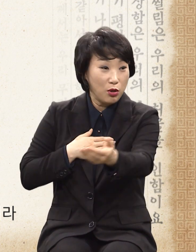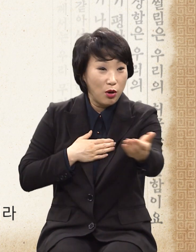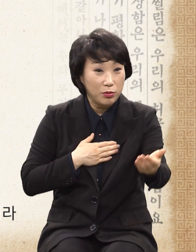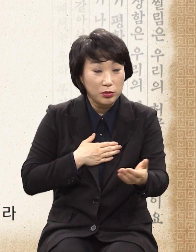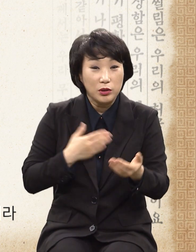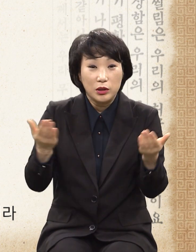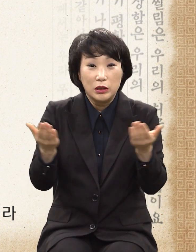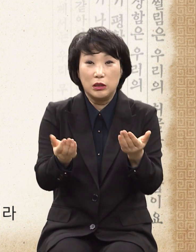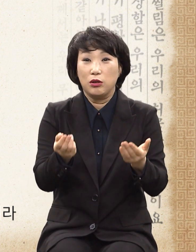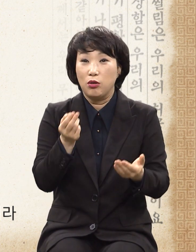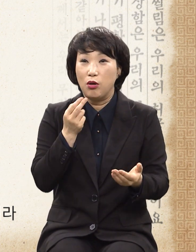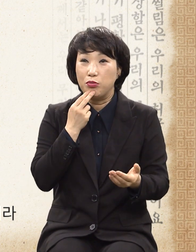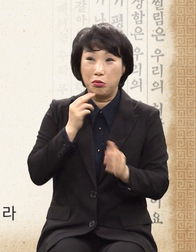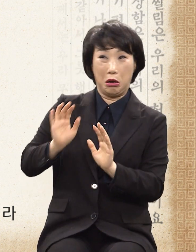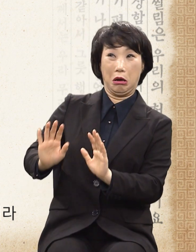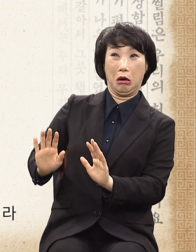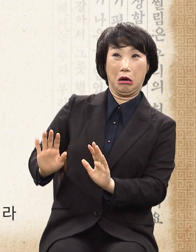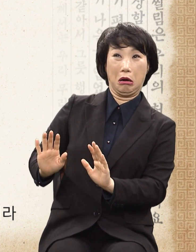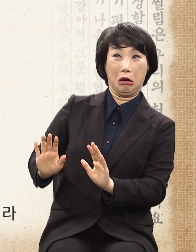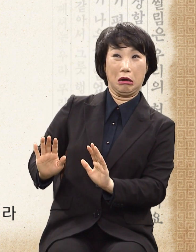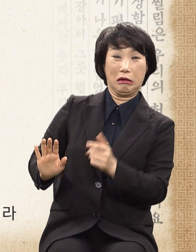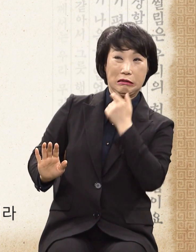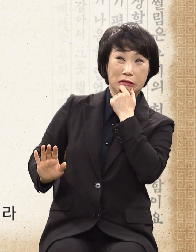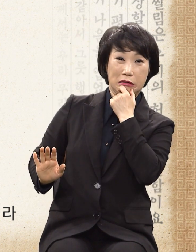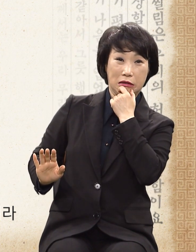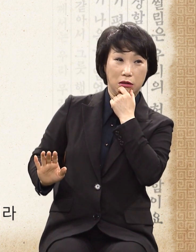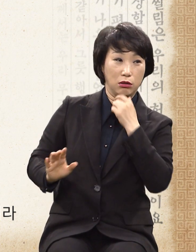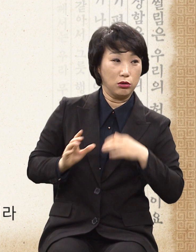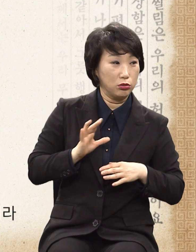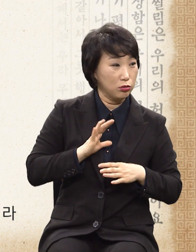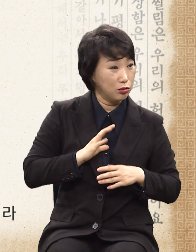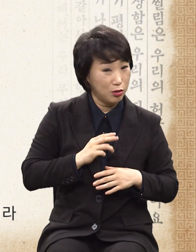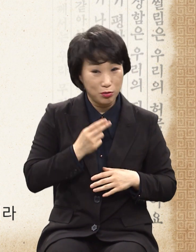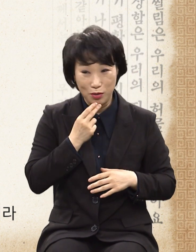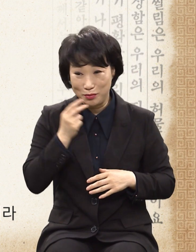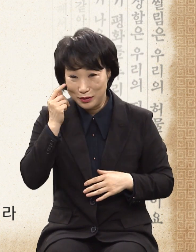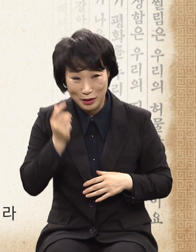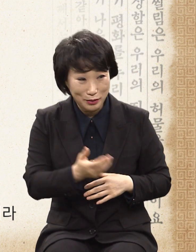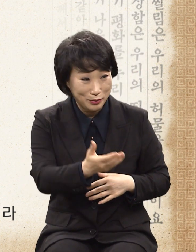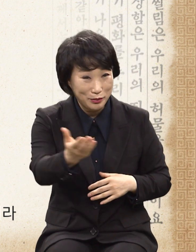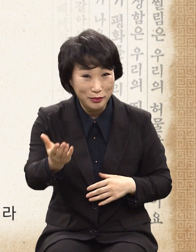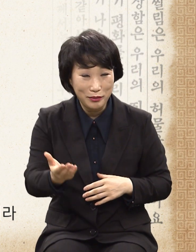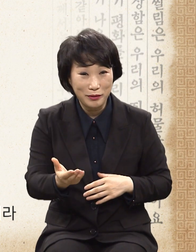근데 일을 안 하려고 하잖아요. 두렵지 않느냐 이 말이요.